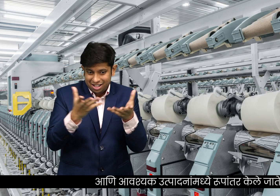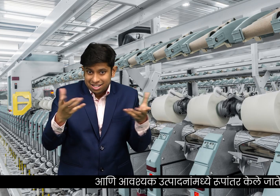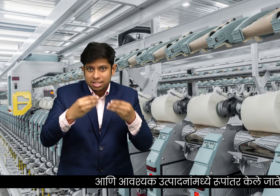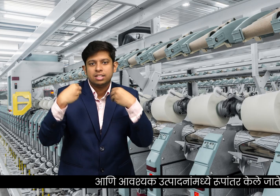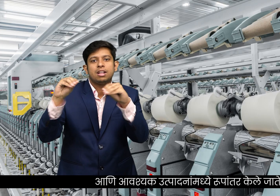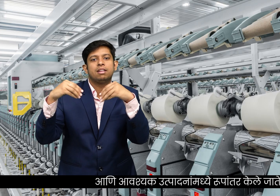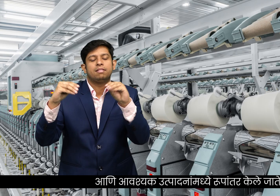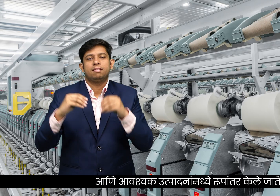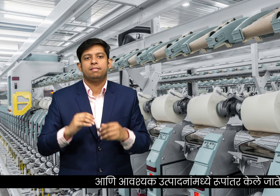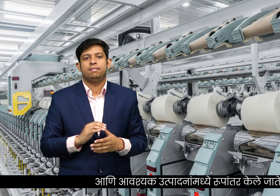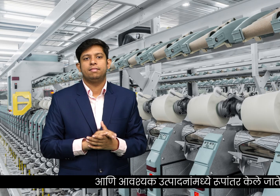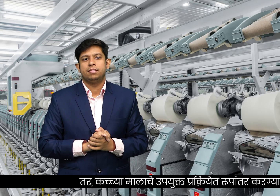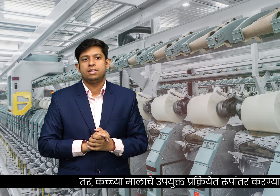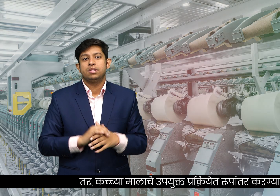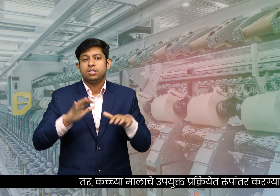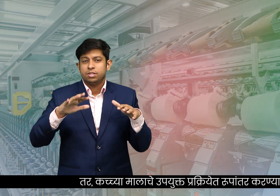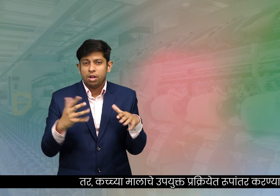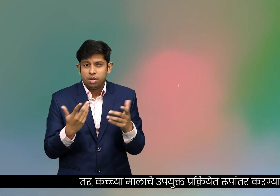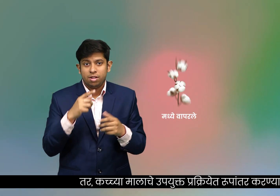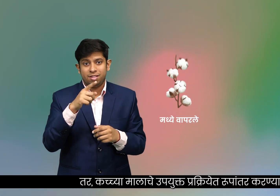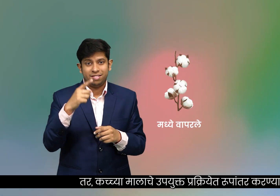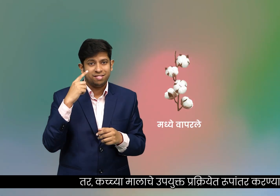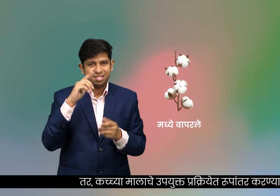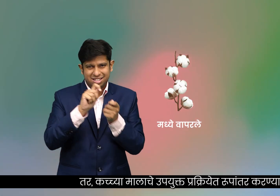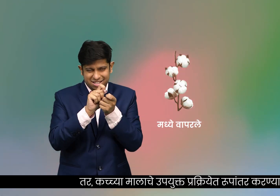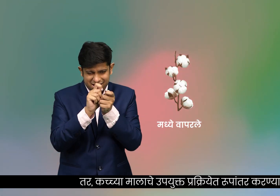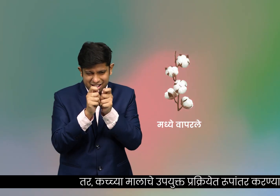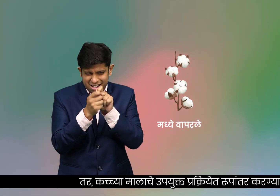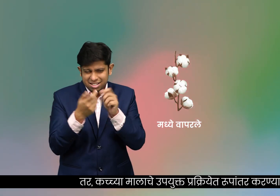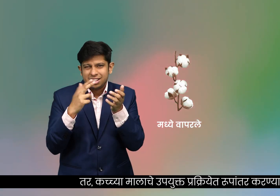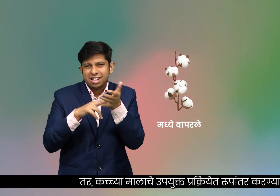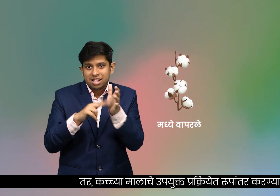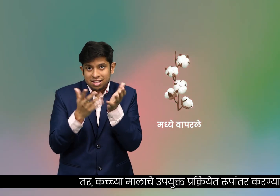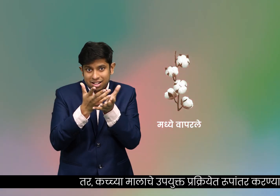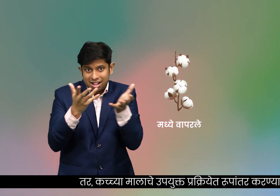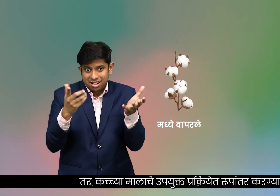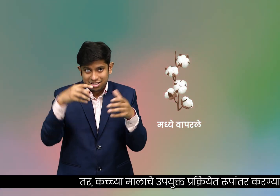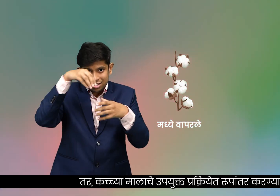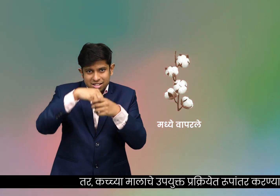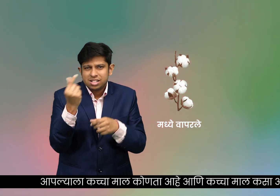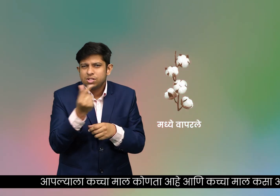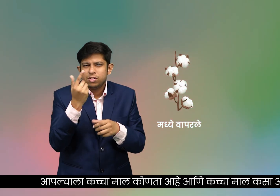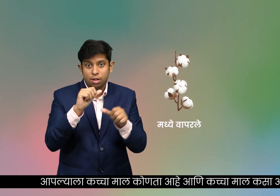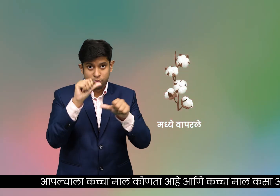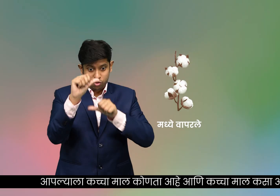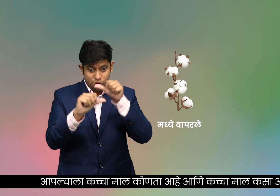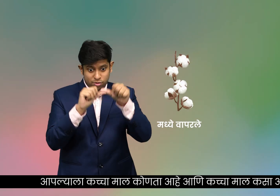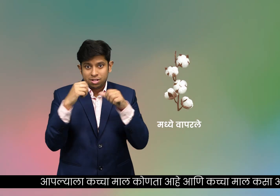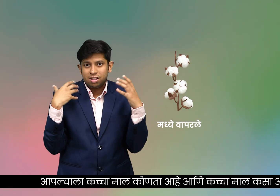जाते. तर कच्च्या मालाचे उपयुक्त प्रक्रियेत रूपांतर करण्यासाठी आपल्याला कच्चा माल